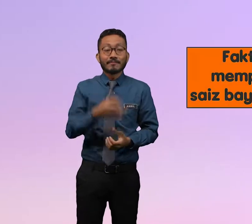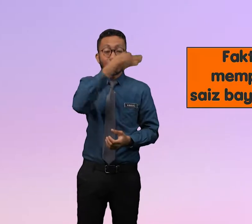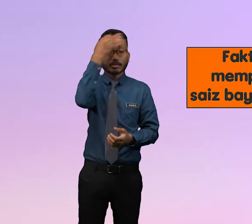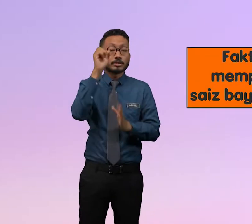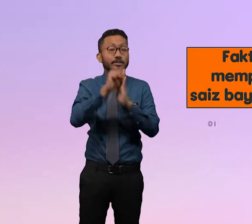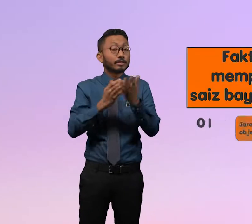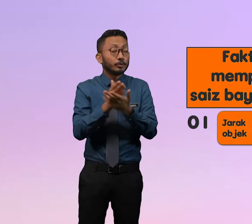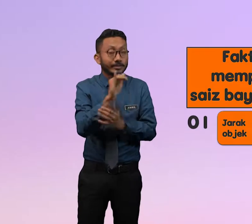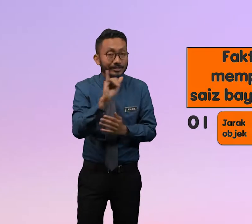Patok seterusnya,